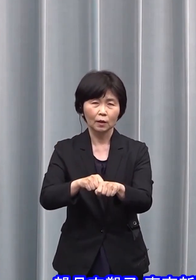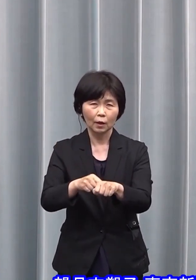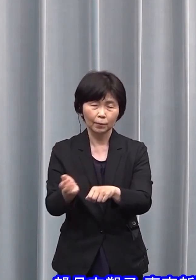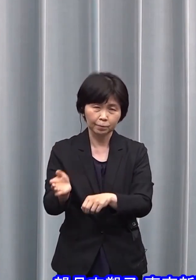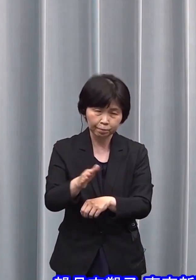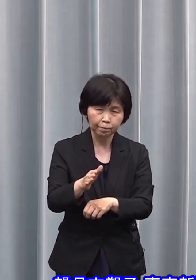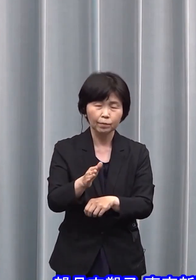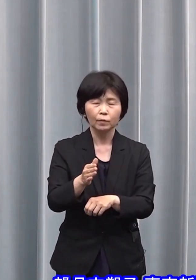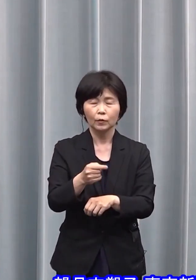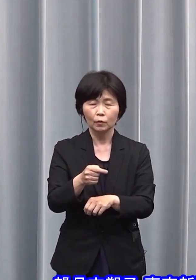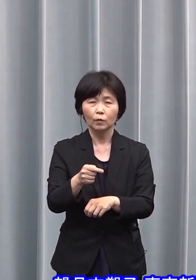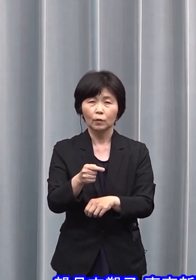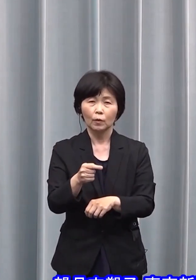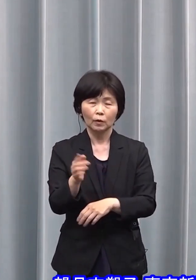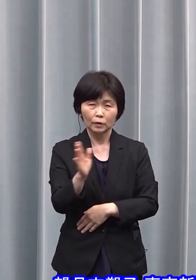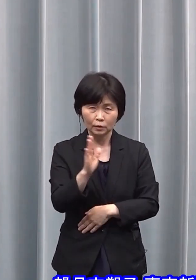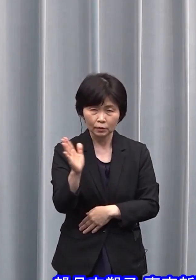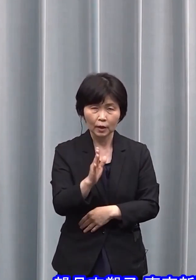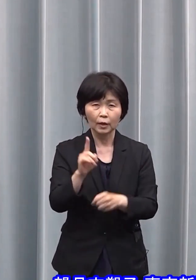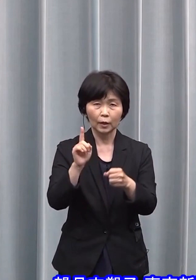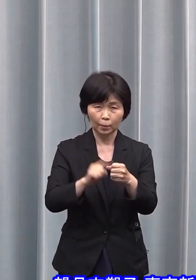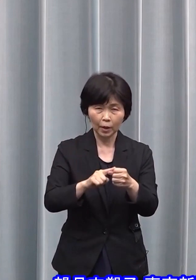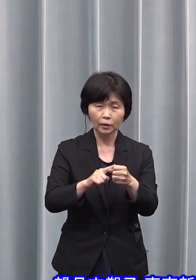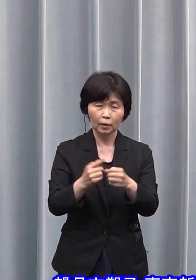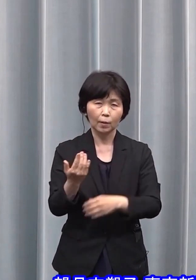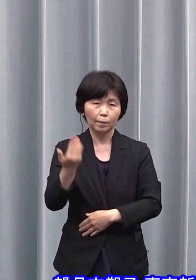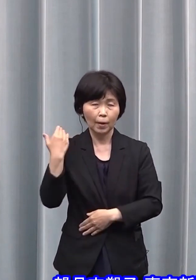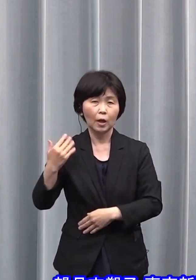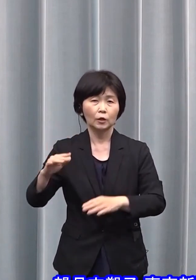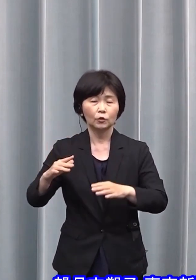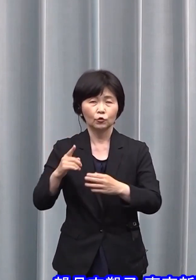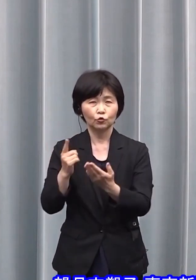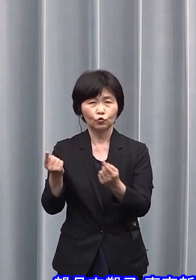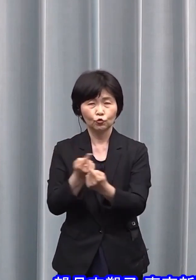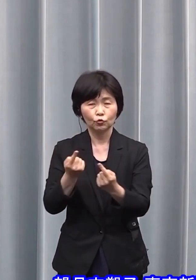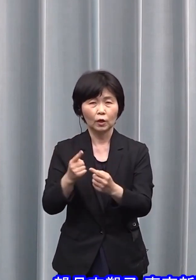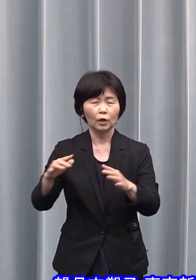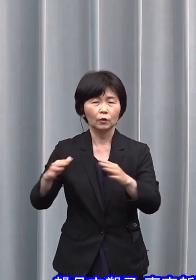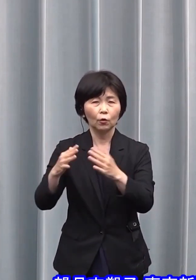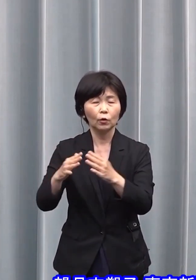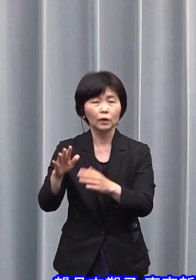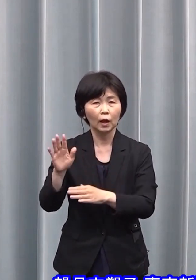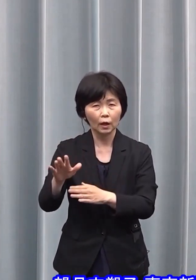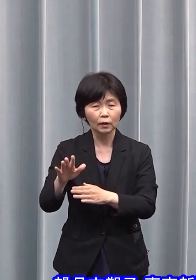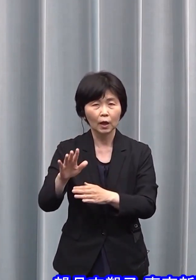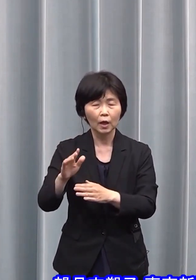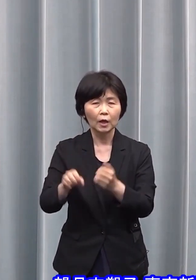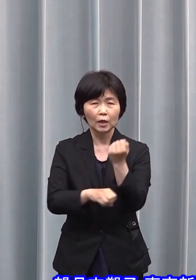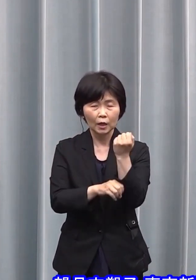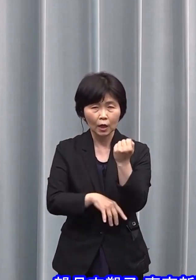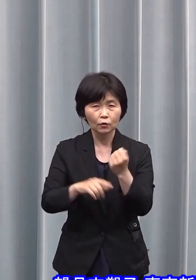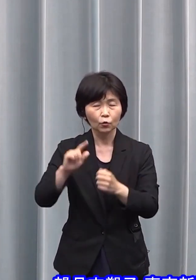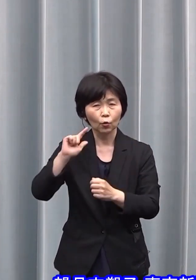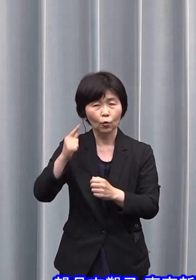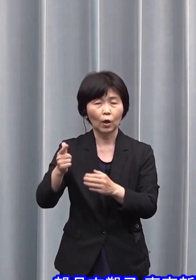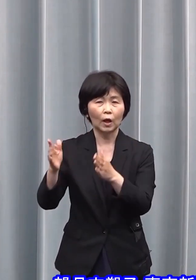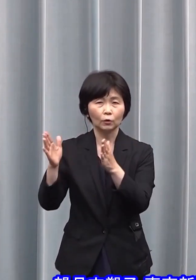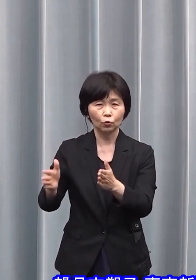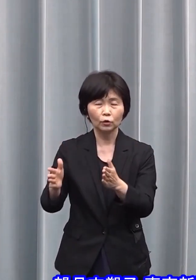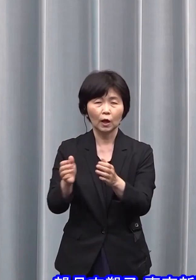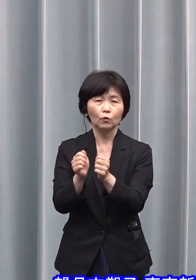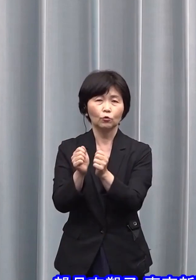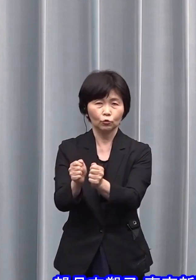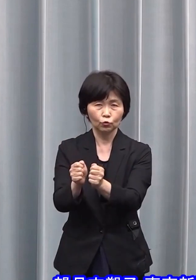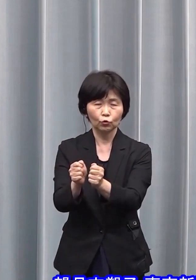ないためには、前回2年前に修正協議で出ていたような原則半年間の収容とする